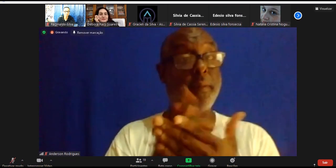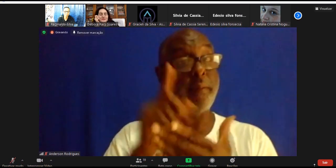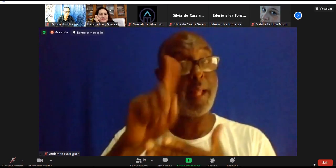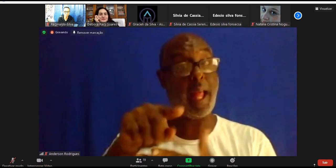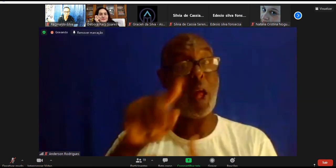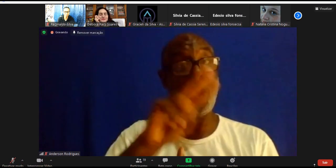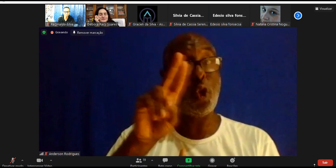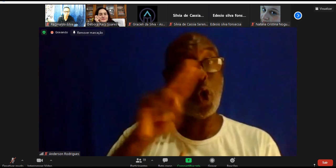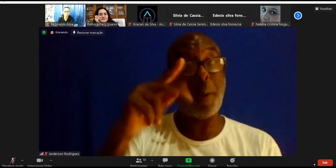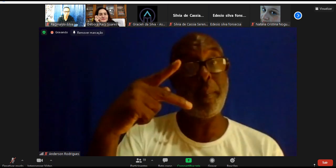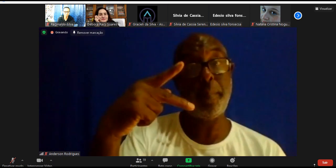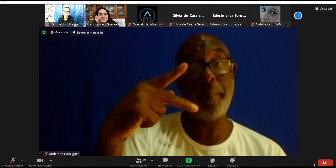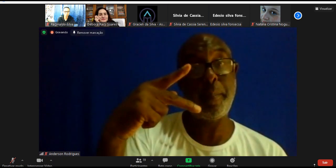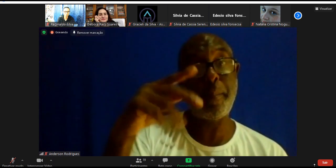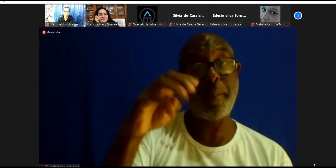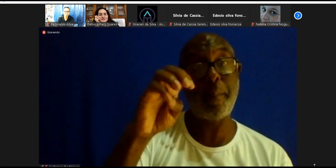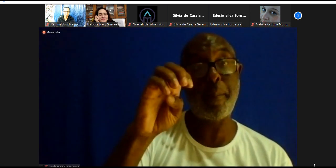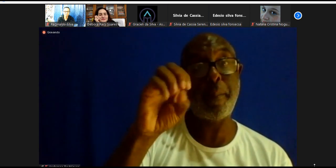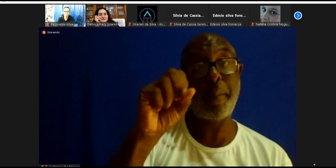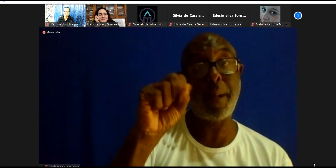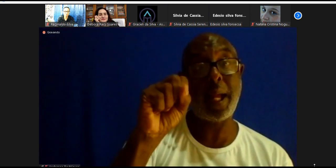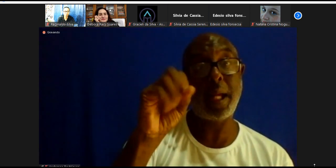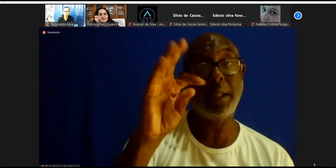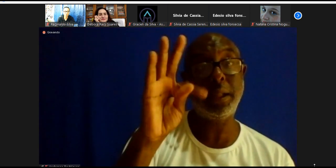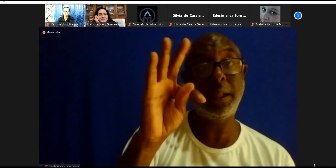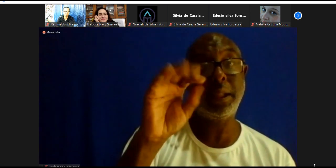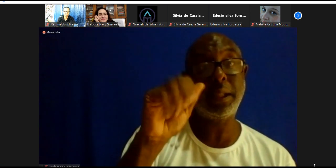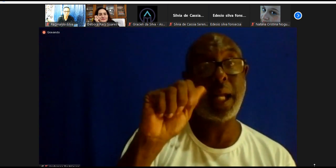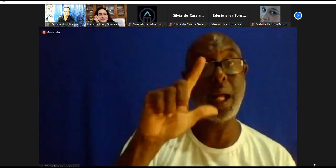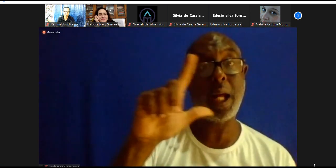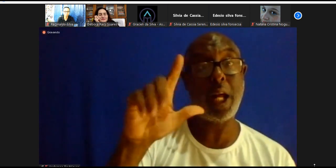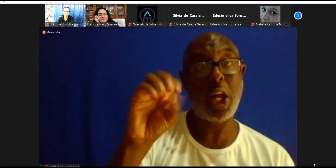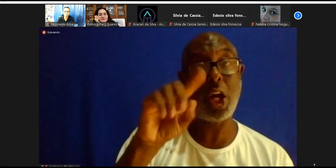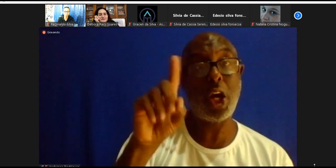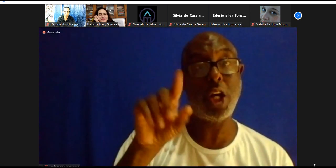menos, eu entrei na